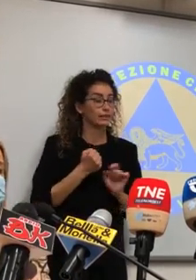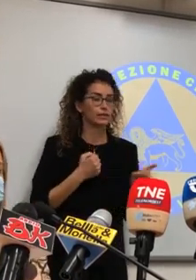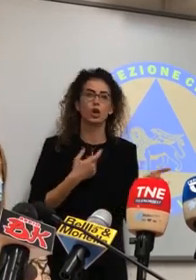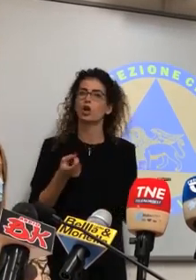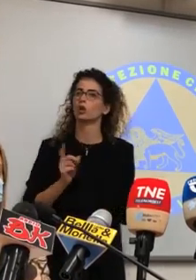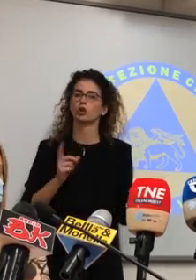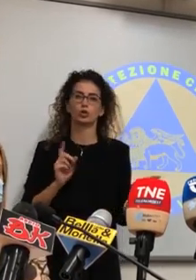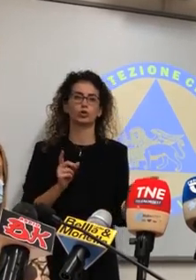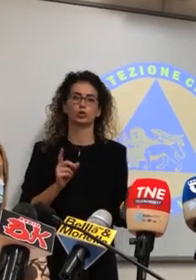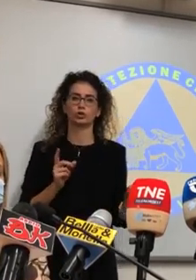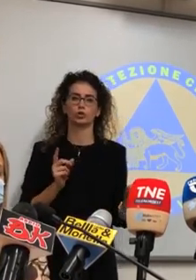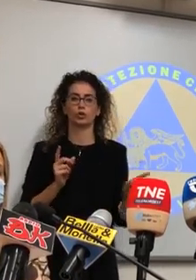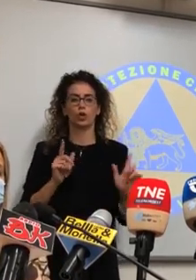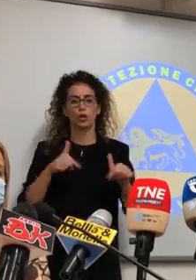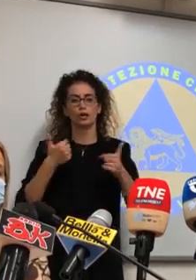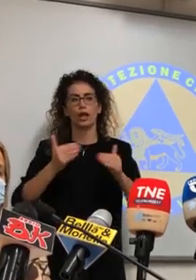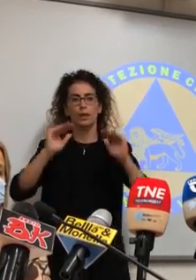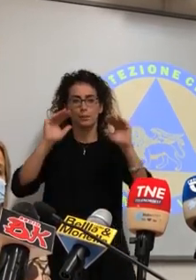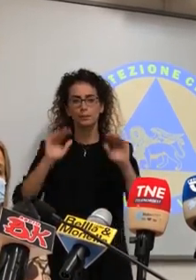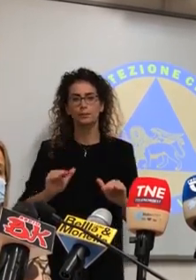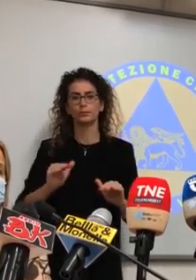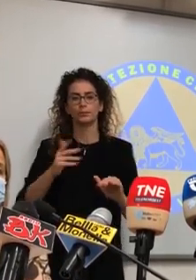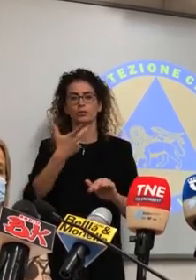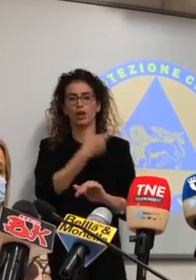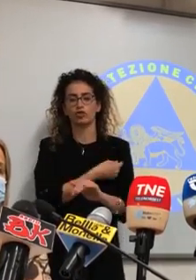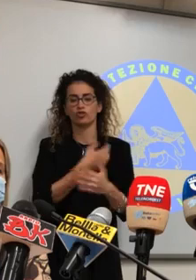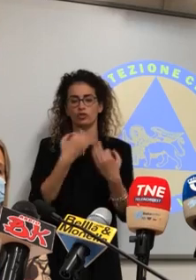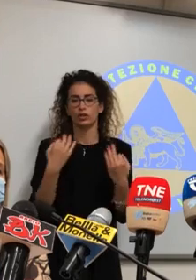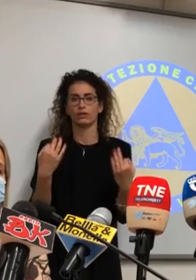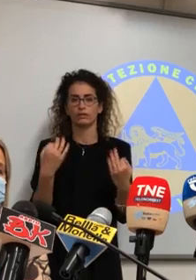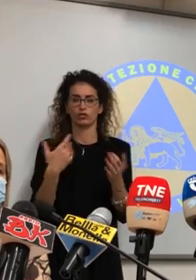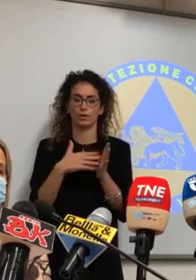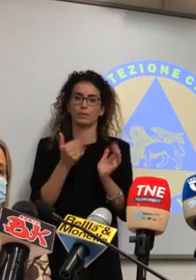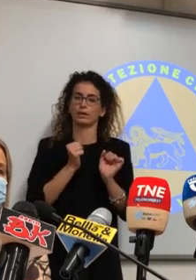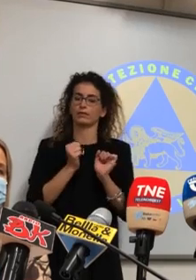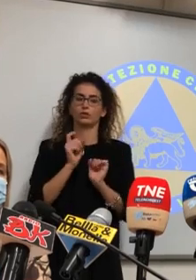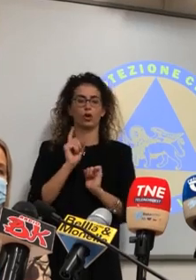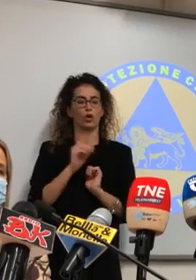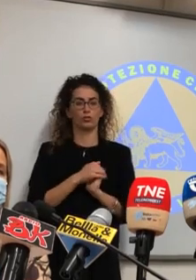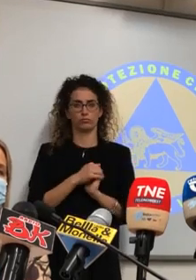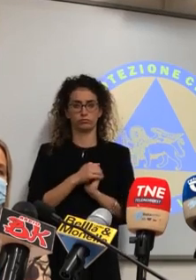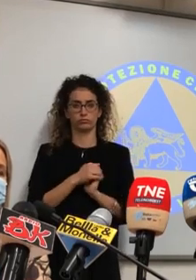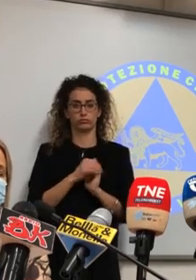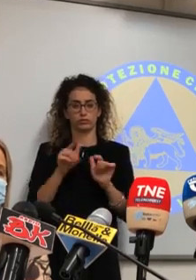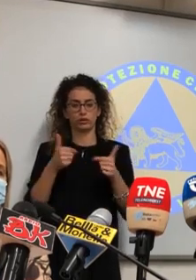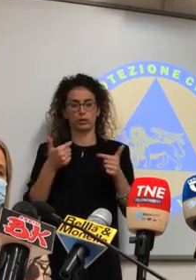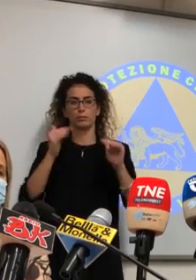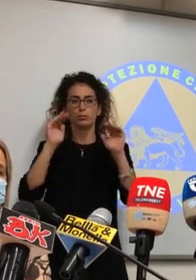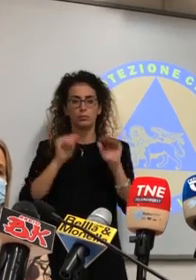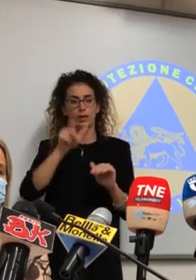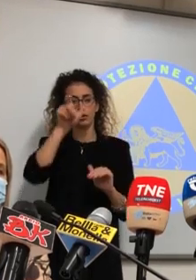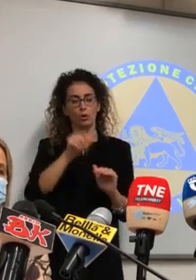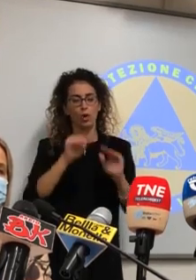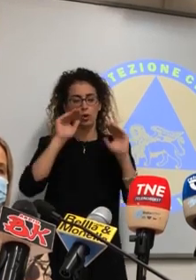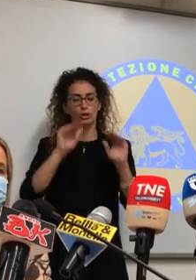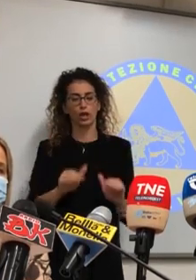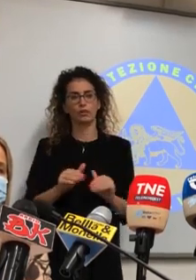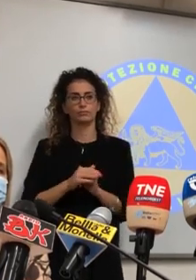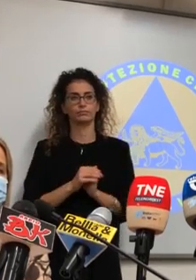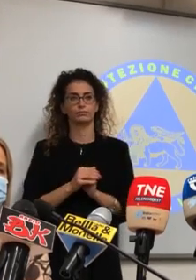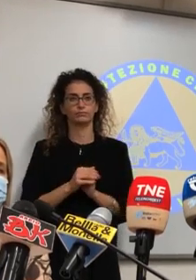facciamo per assicurare la protezione che un vaccino deve assicurare, non in via preventiva, per proteggere la persona.